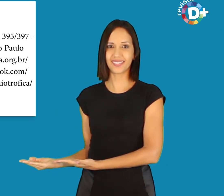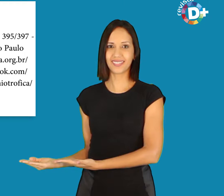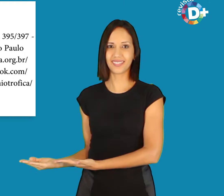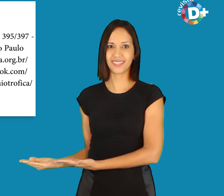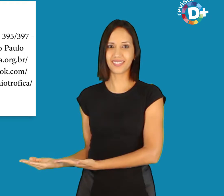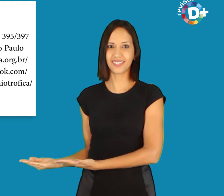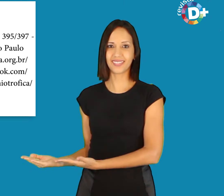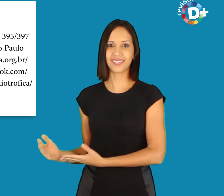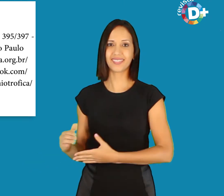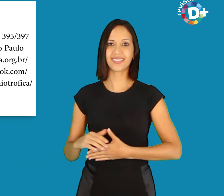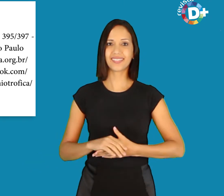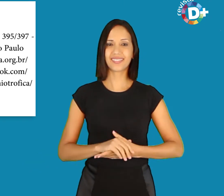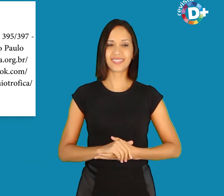lateral amiotrófica